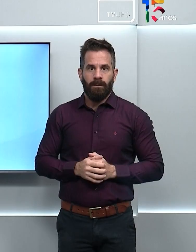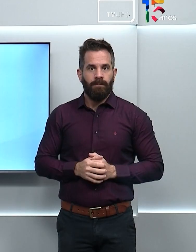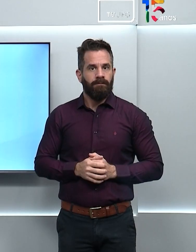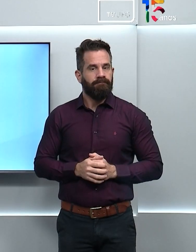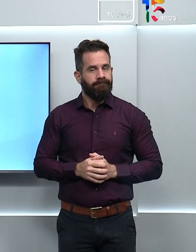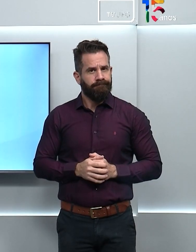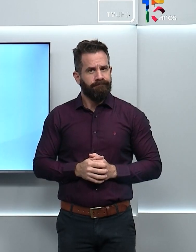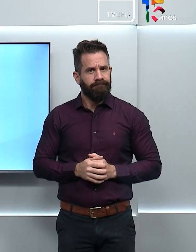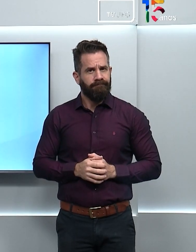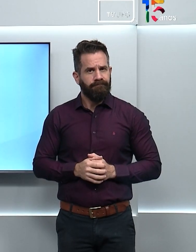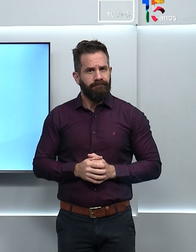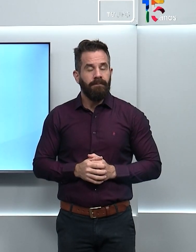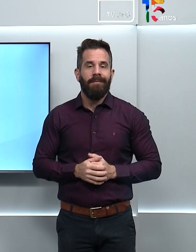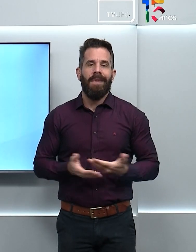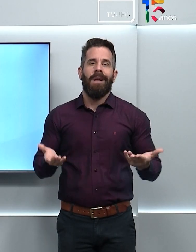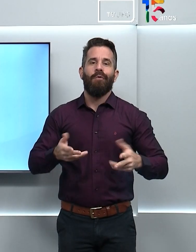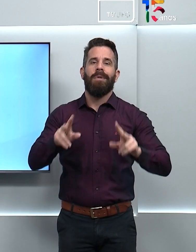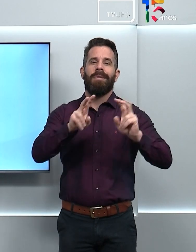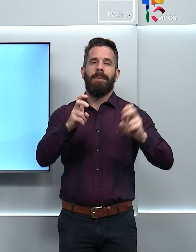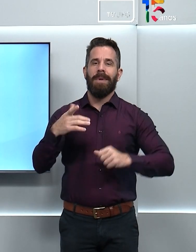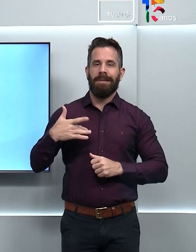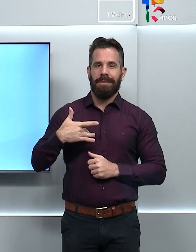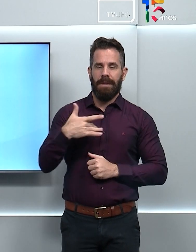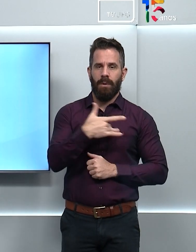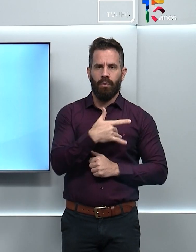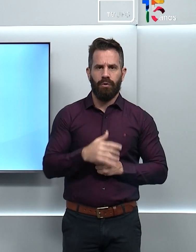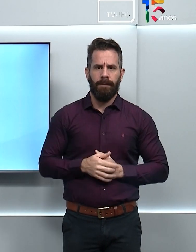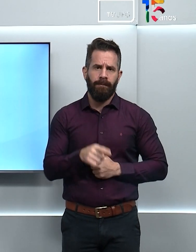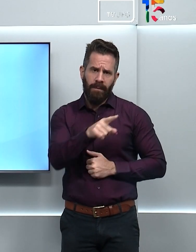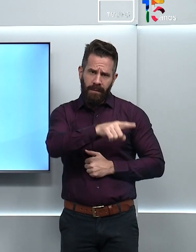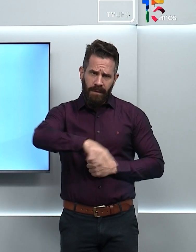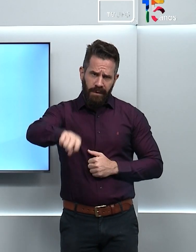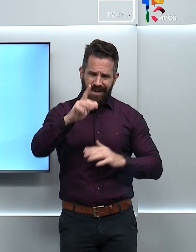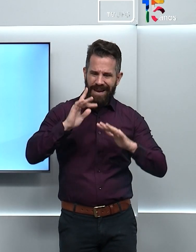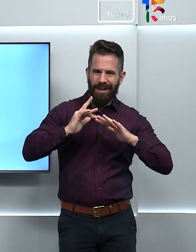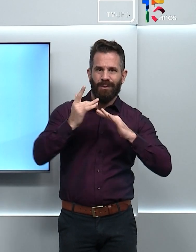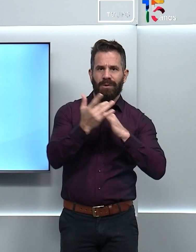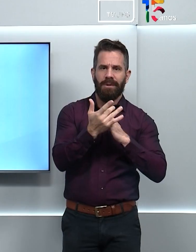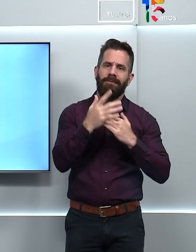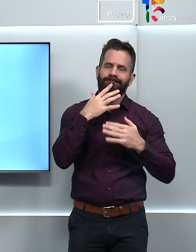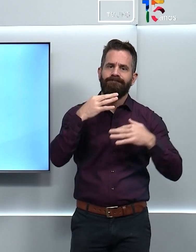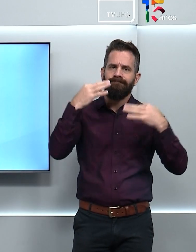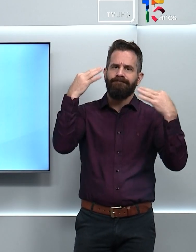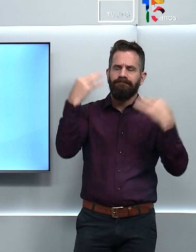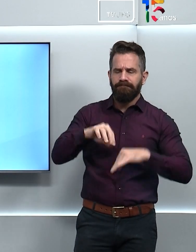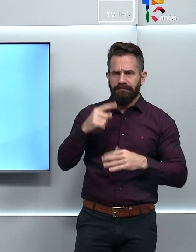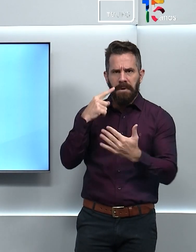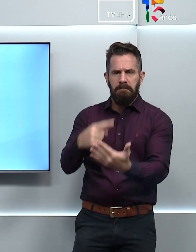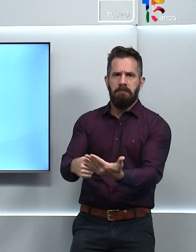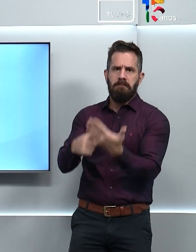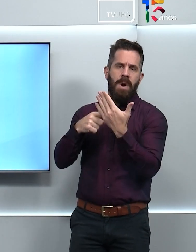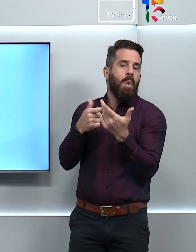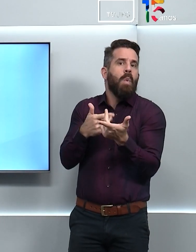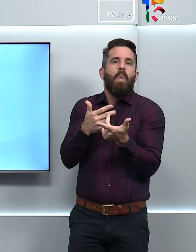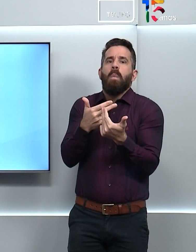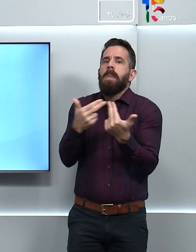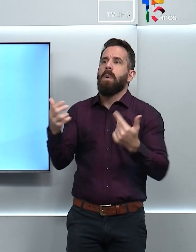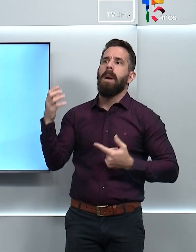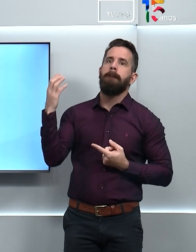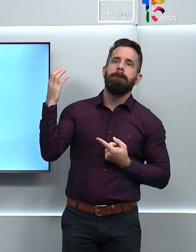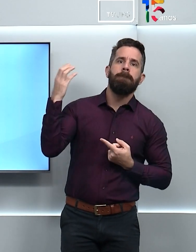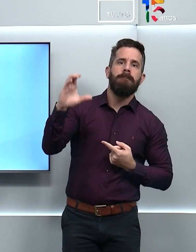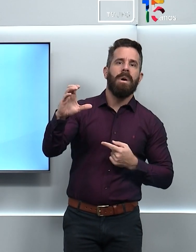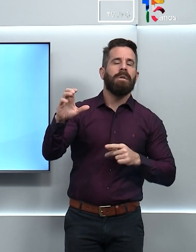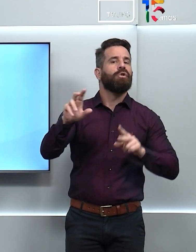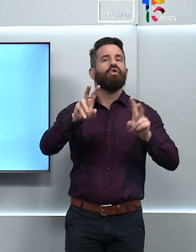E agora a gente fala sobre saúde. Se você tem redes sociais, com certeza já encontrou alguma publicação